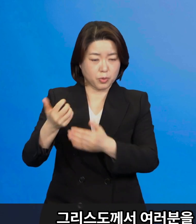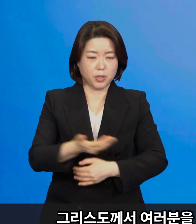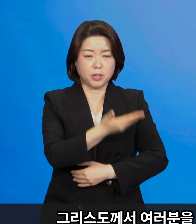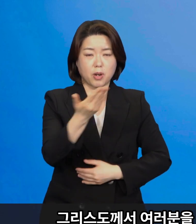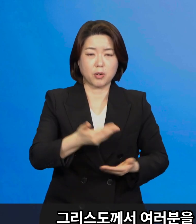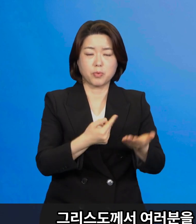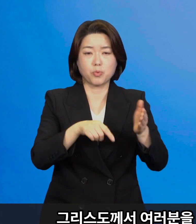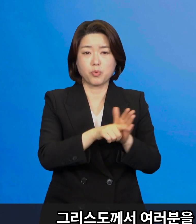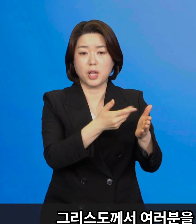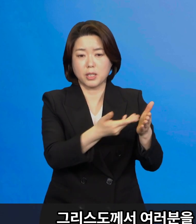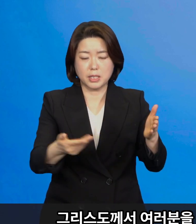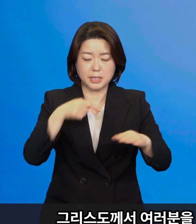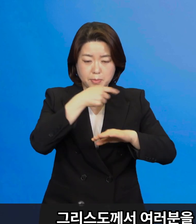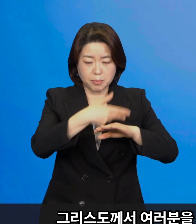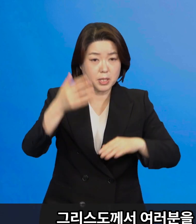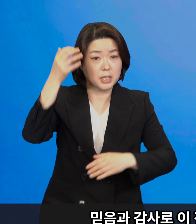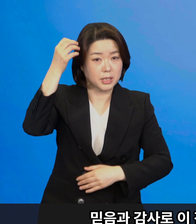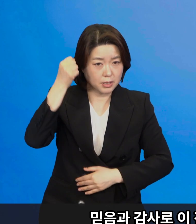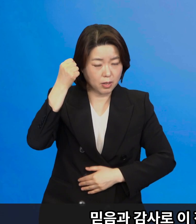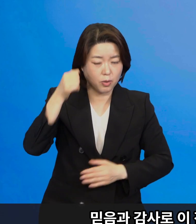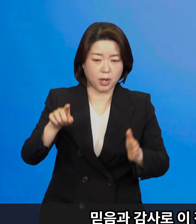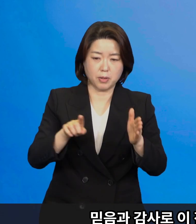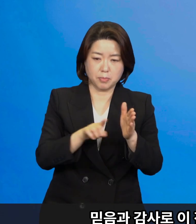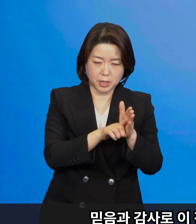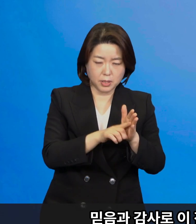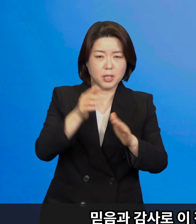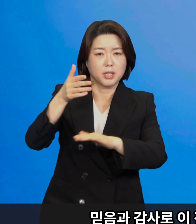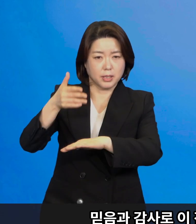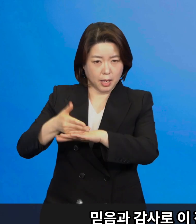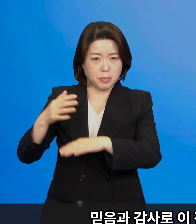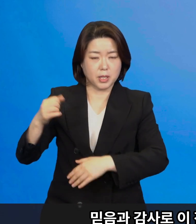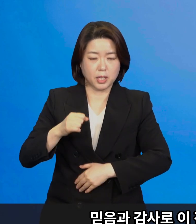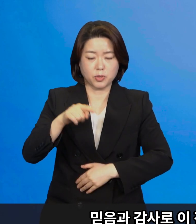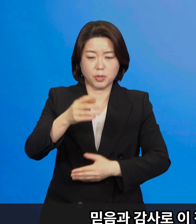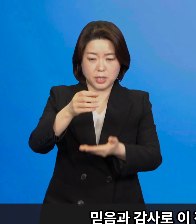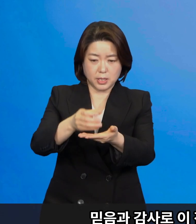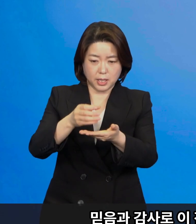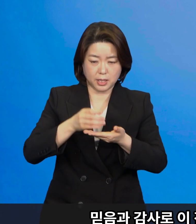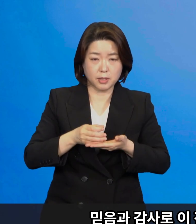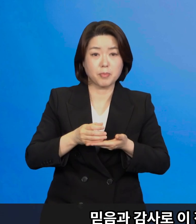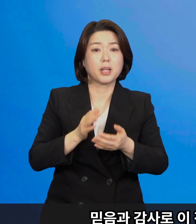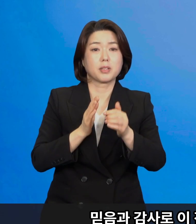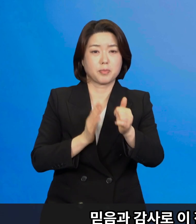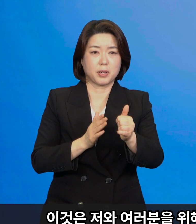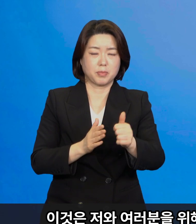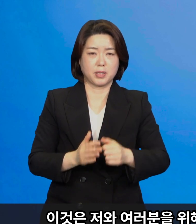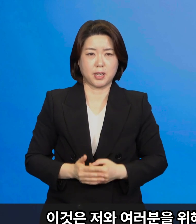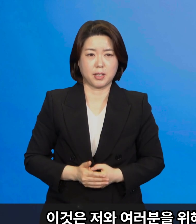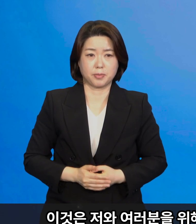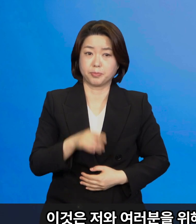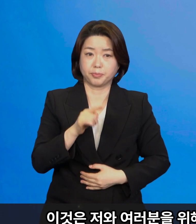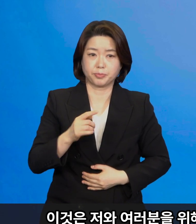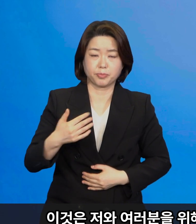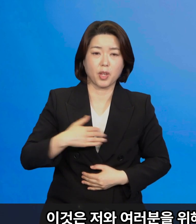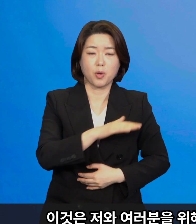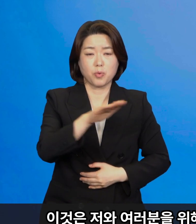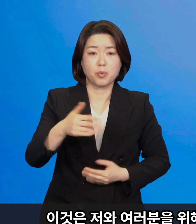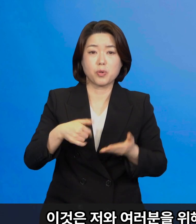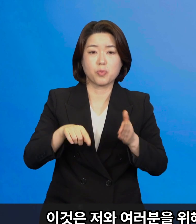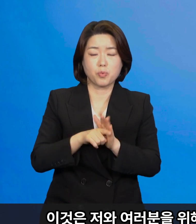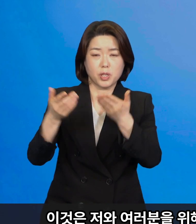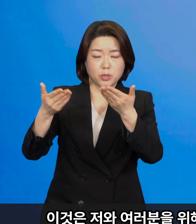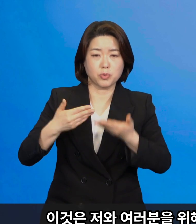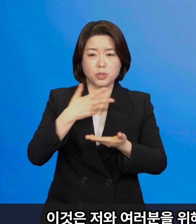위해 흘리신 피를 기억하면서 믿음과 감사로 이 잔을 받으시기 바랍니다. 이것은 저와 여러분 위해 주시는